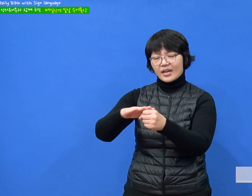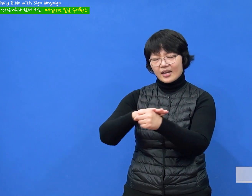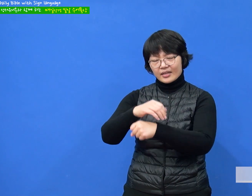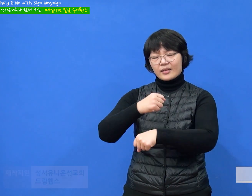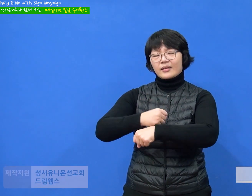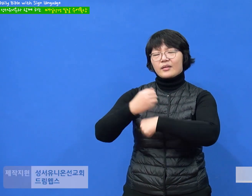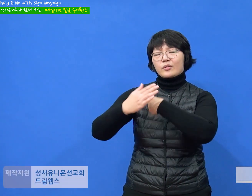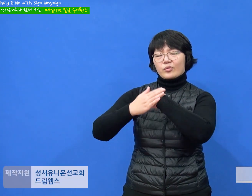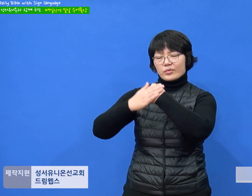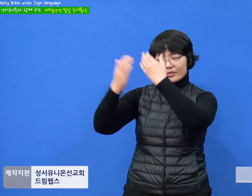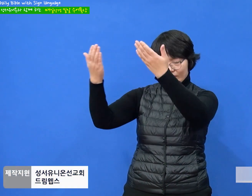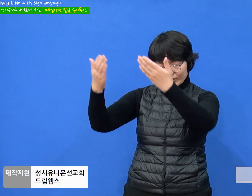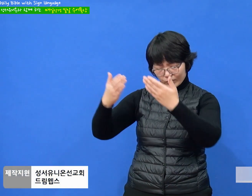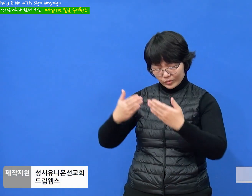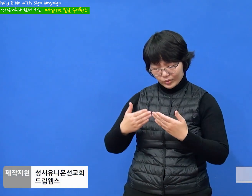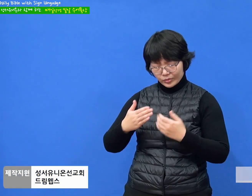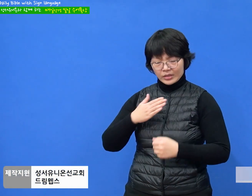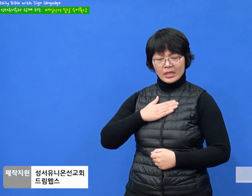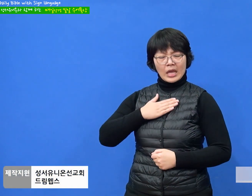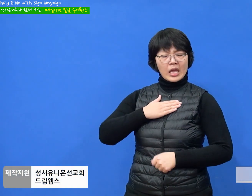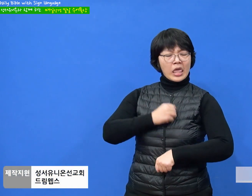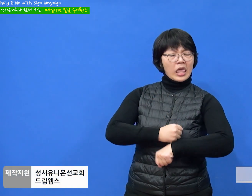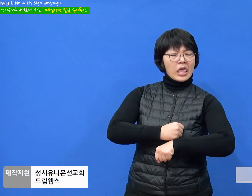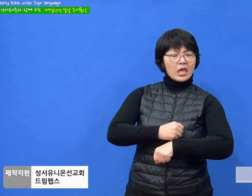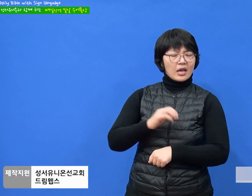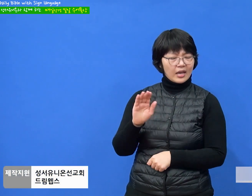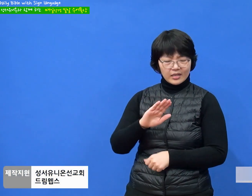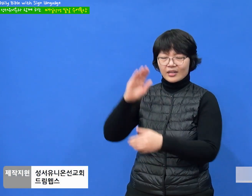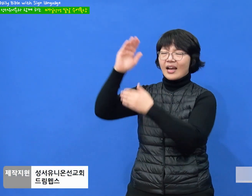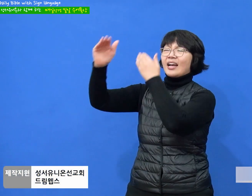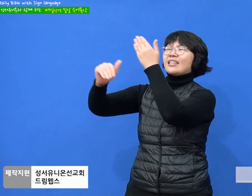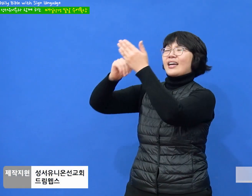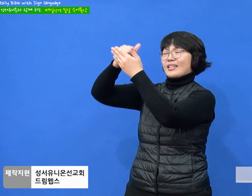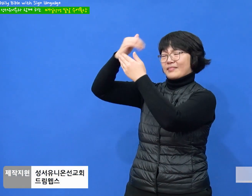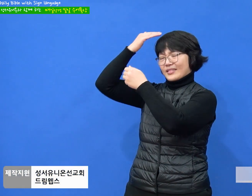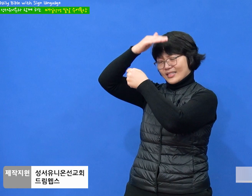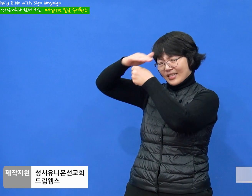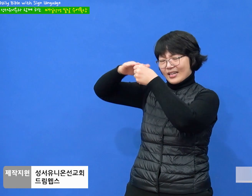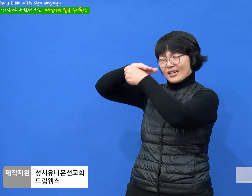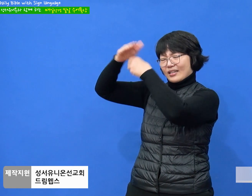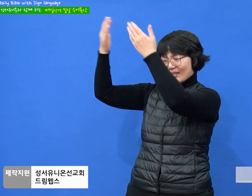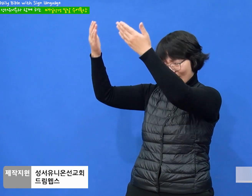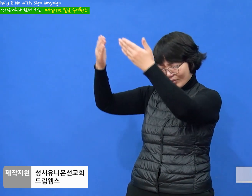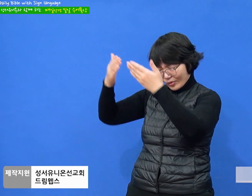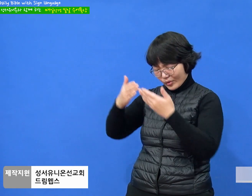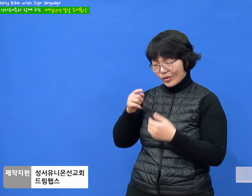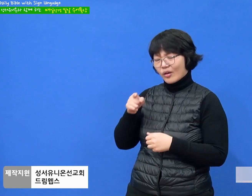아니라 하나님이 우리를 사랑해 주셔서 감사하며 그 사랑에 살아가는 이